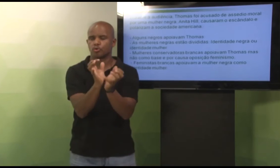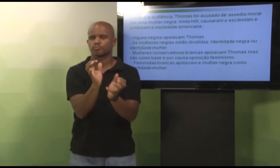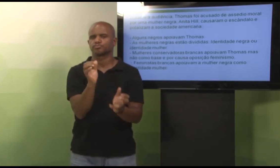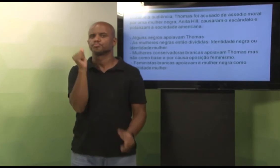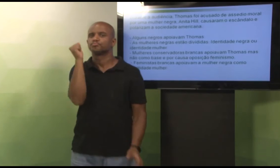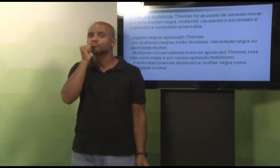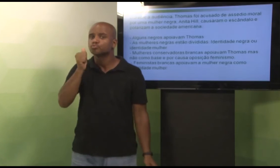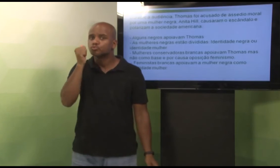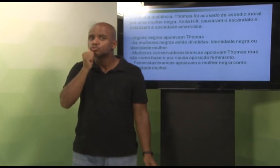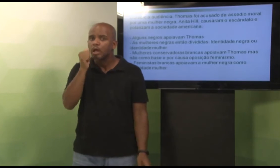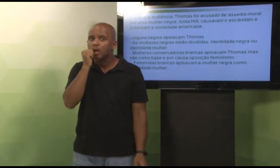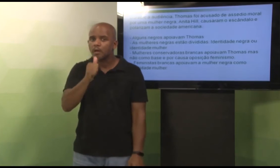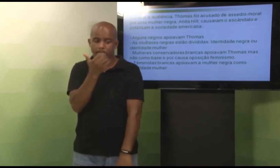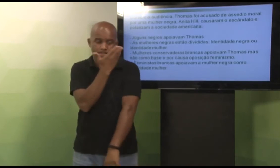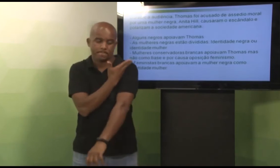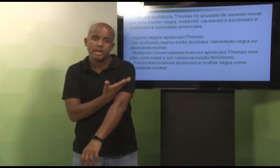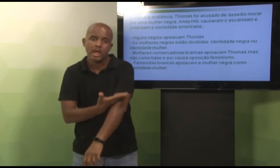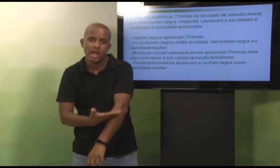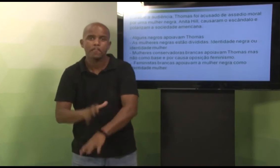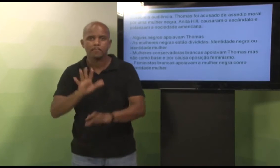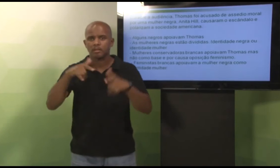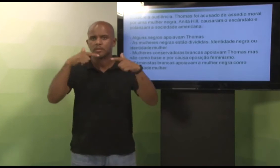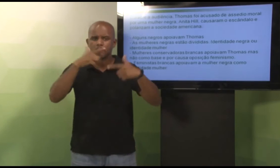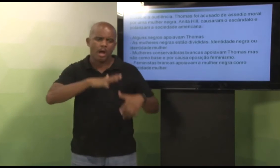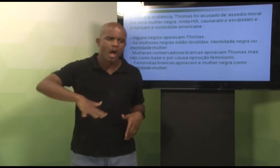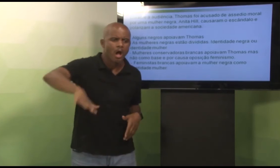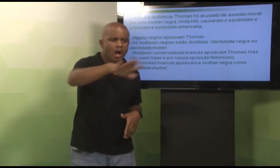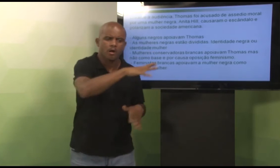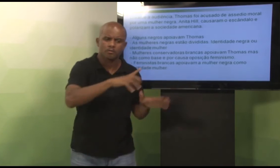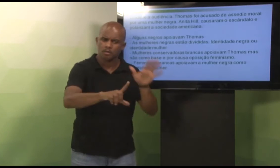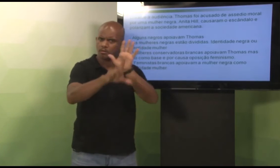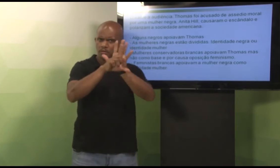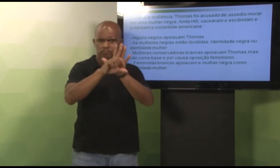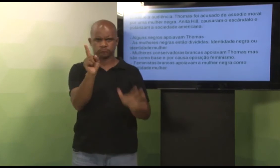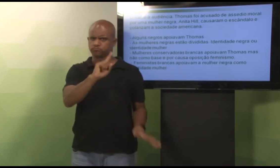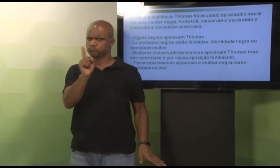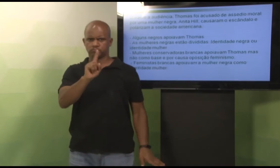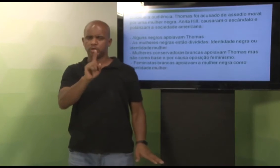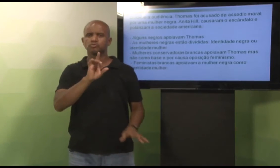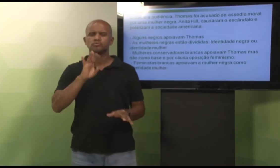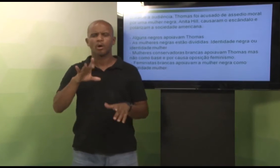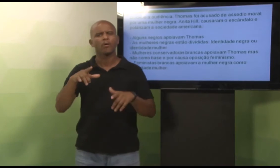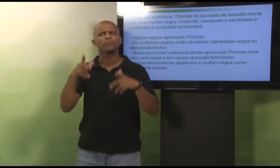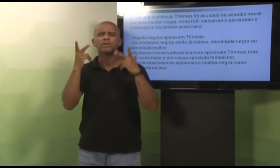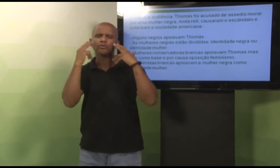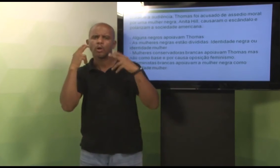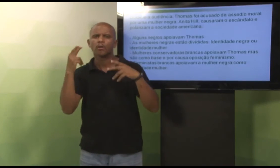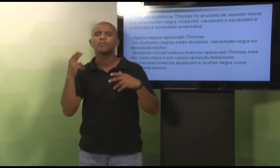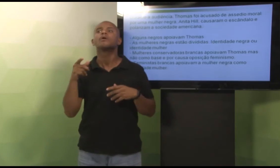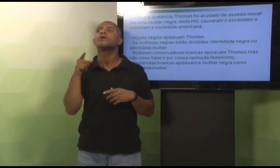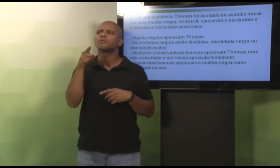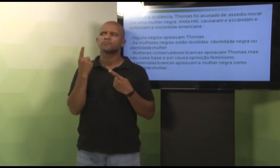defendiam. Já tinha um outro grupo de mulheres brancas que não trabalhavam com